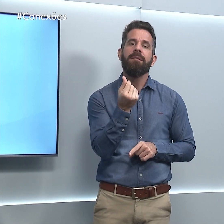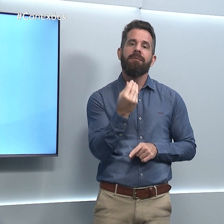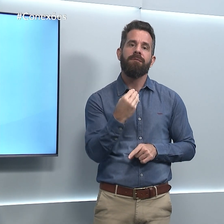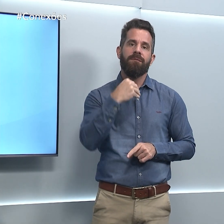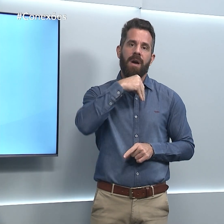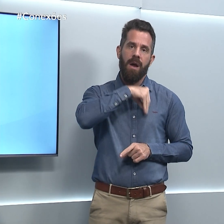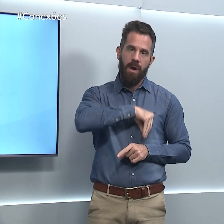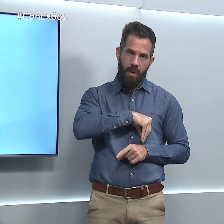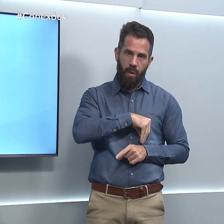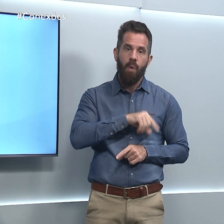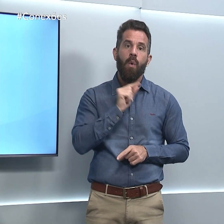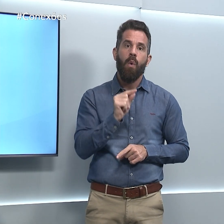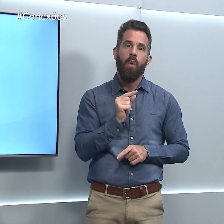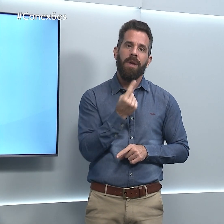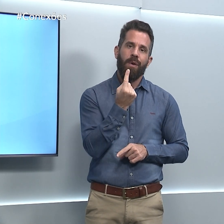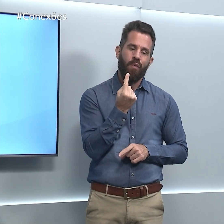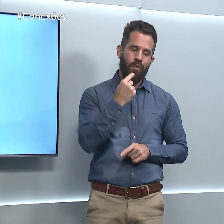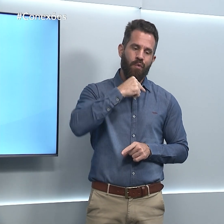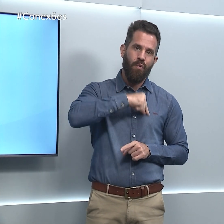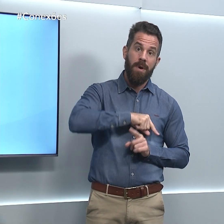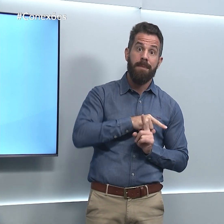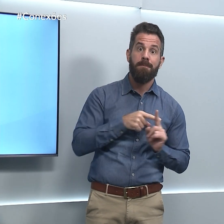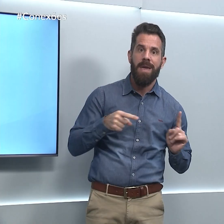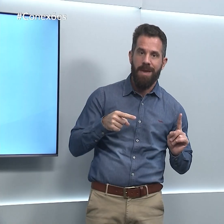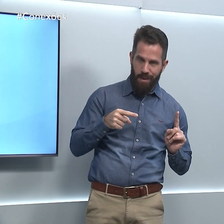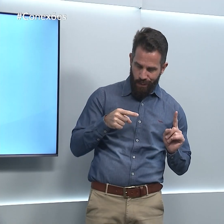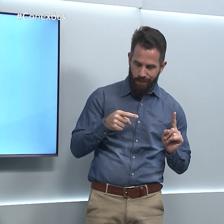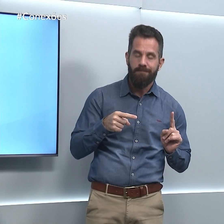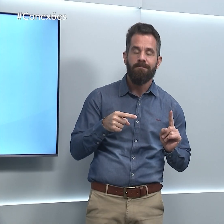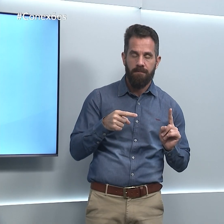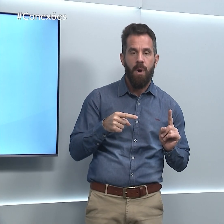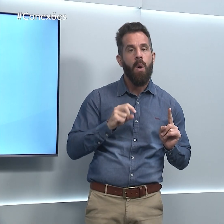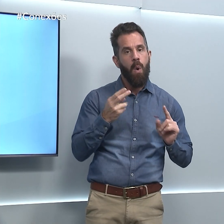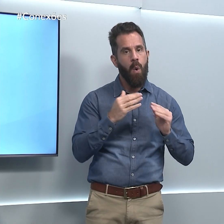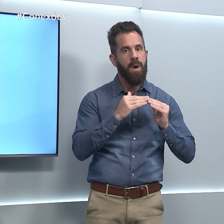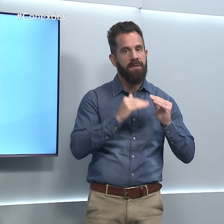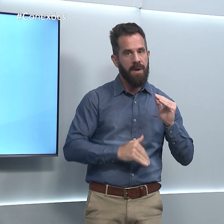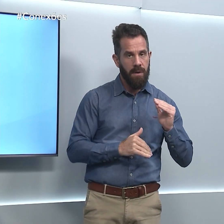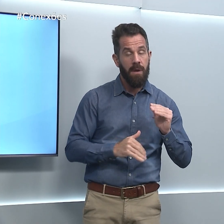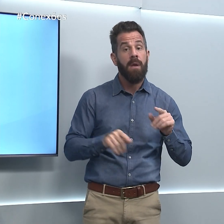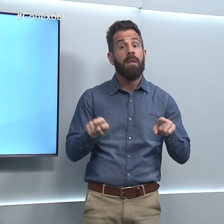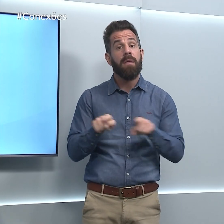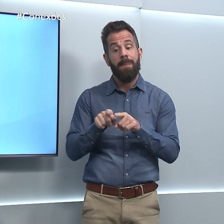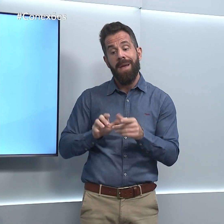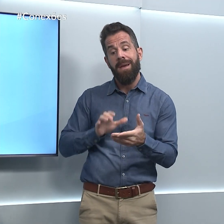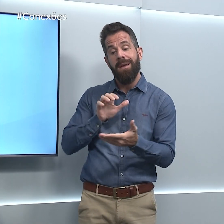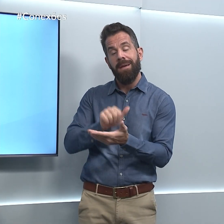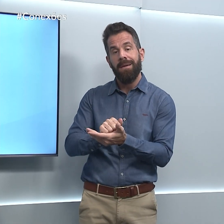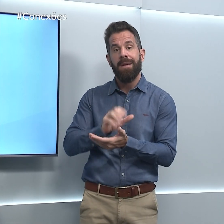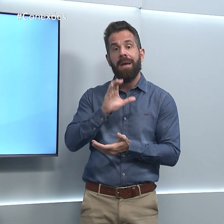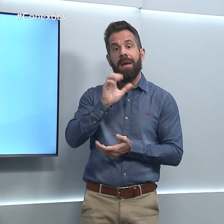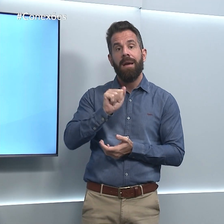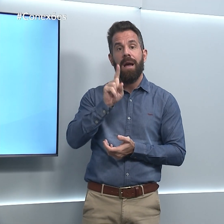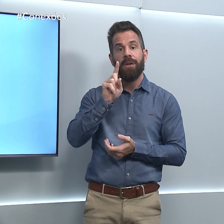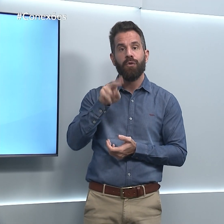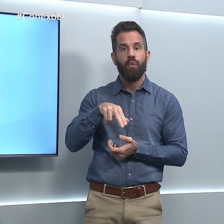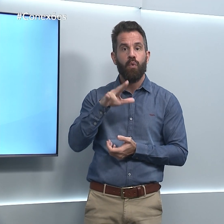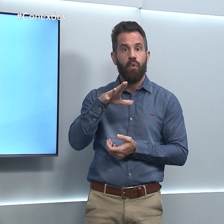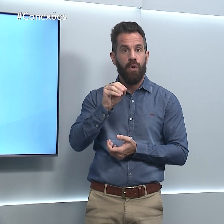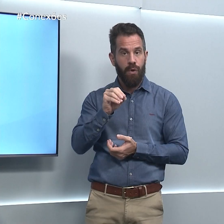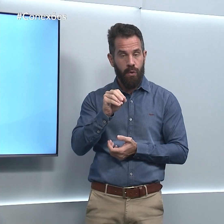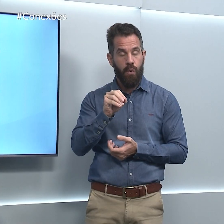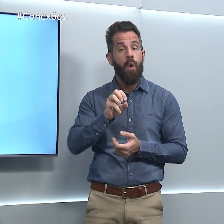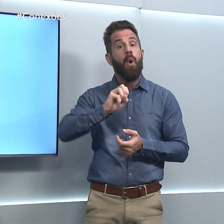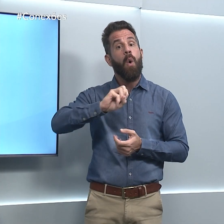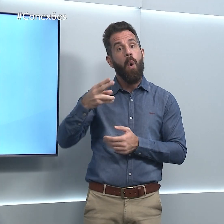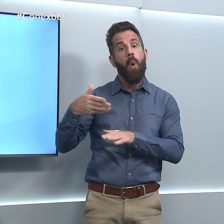a um salário mínimo e meio, e ter registro no CAD único ou ter participado do programa